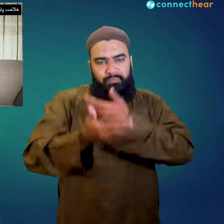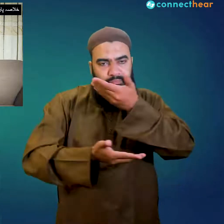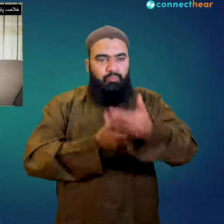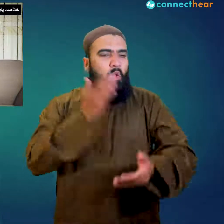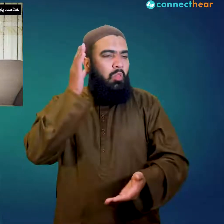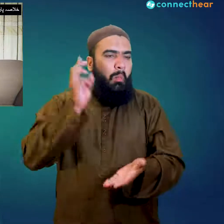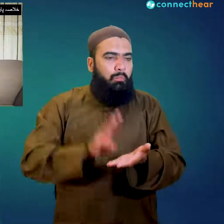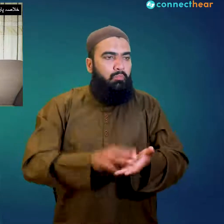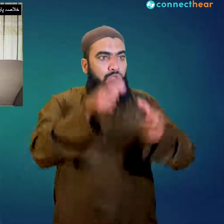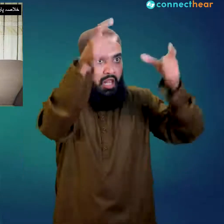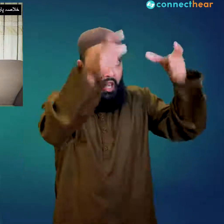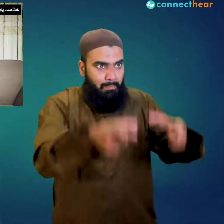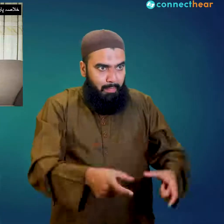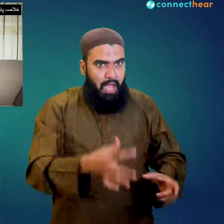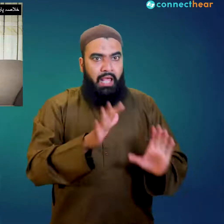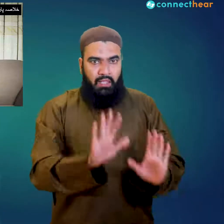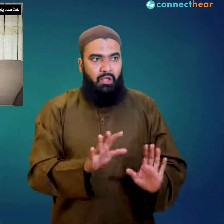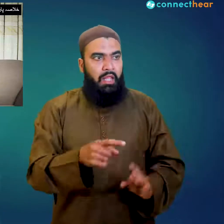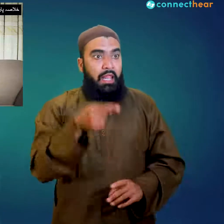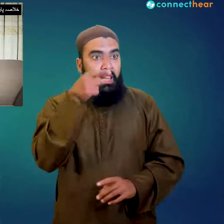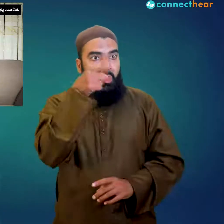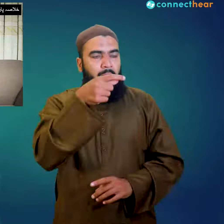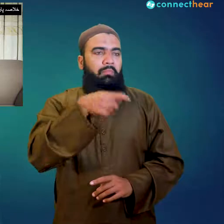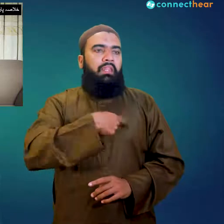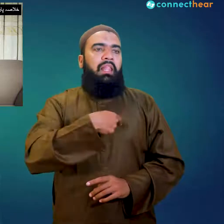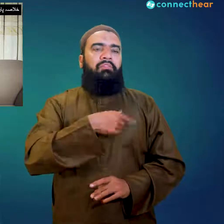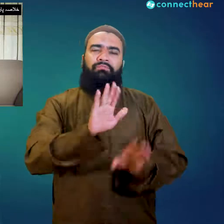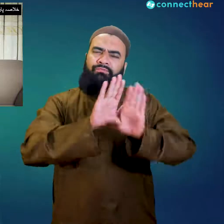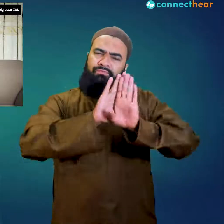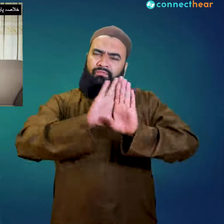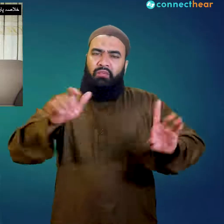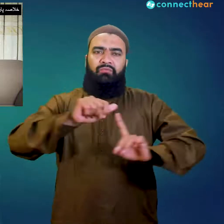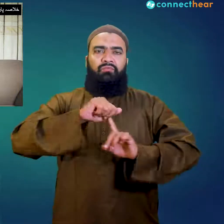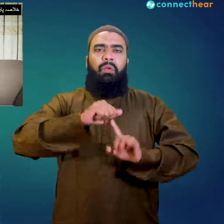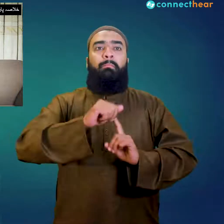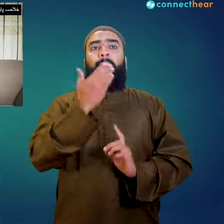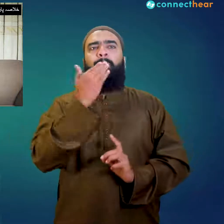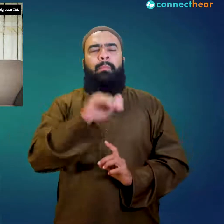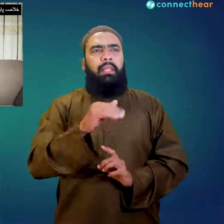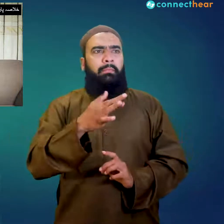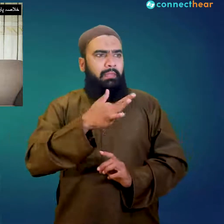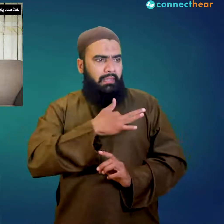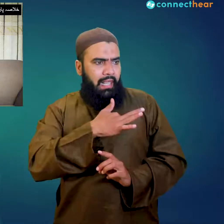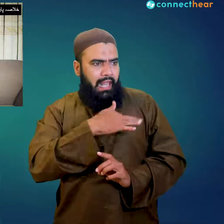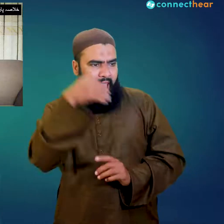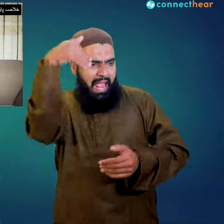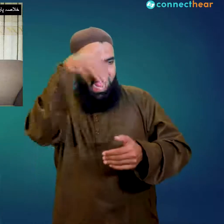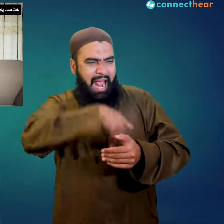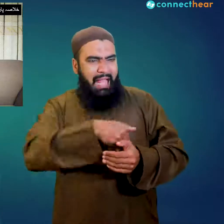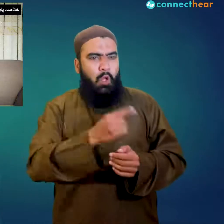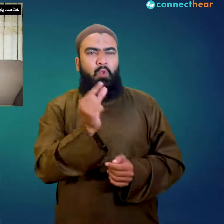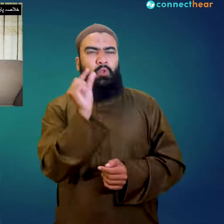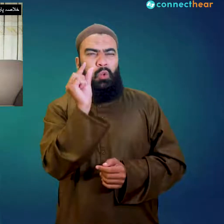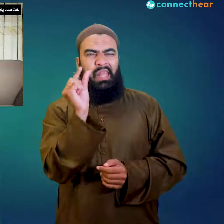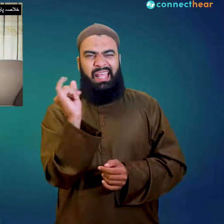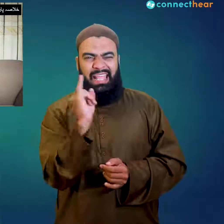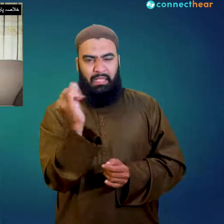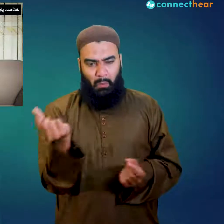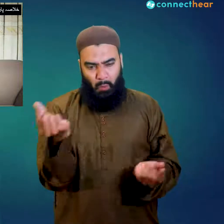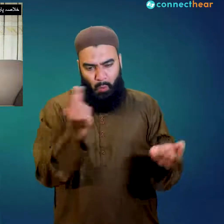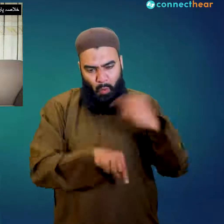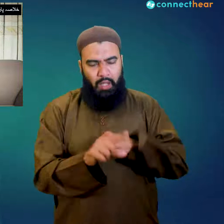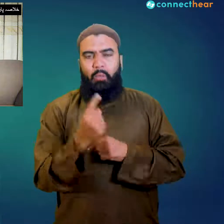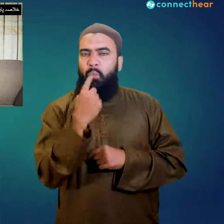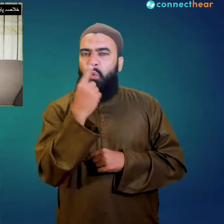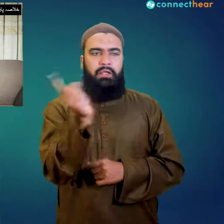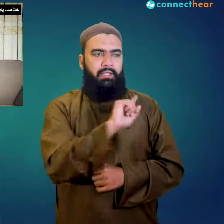گیا کہ وہ تقوی اختیار کریں، اور ایسا تقوی کہ جو تقوی کا حق ہو۔ اور